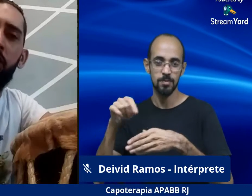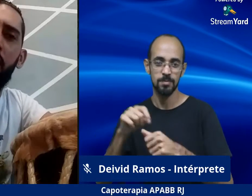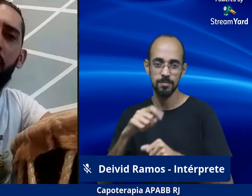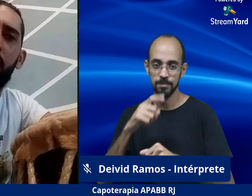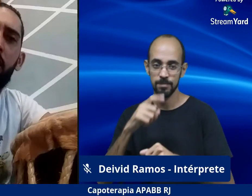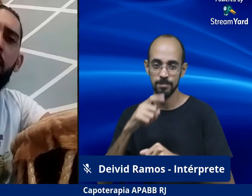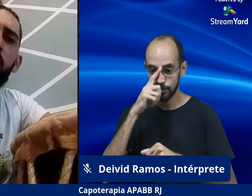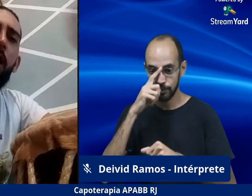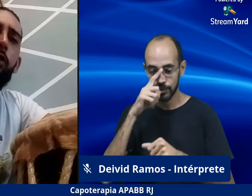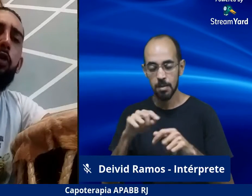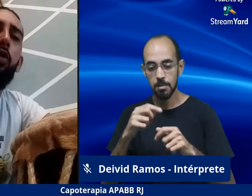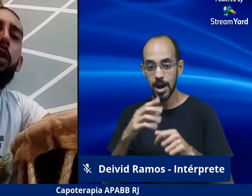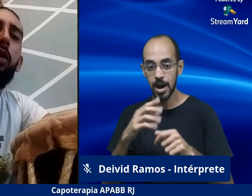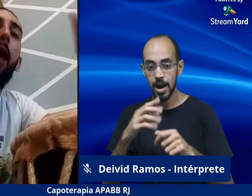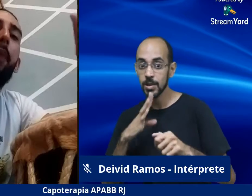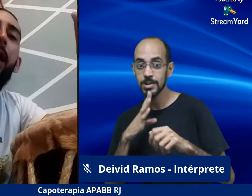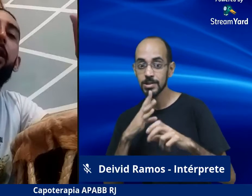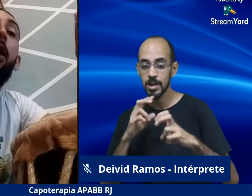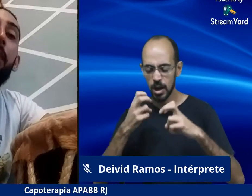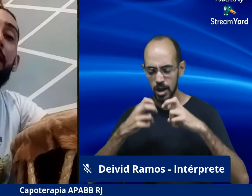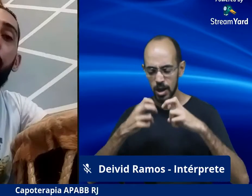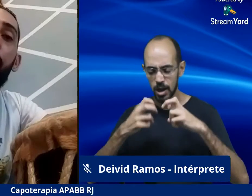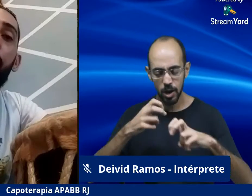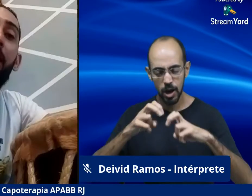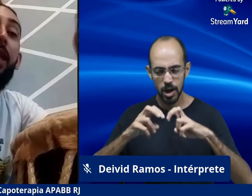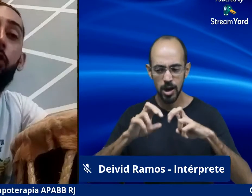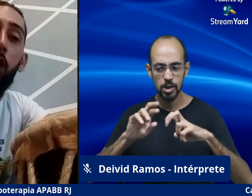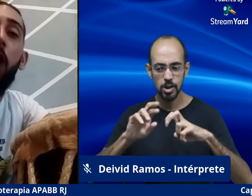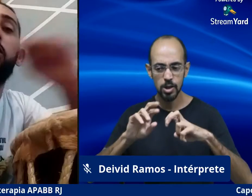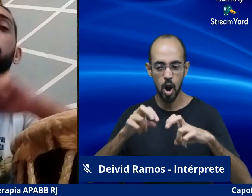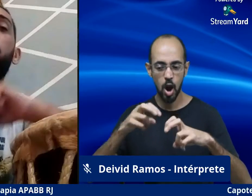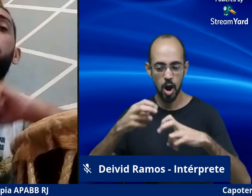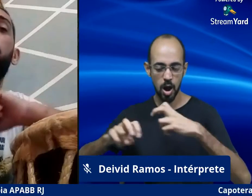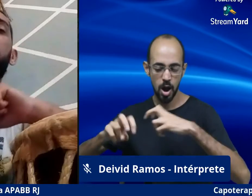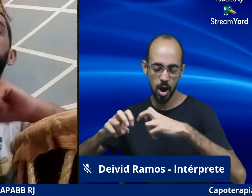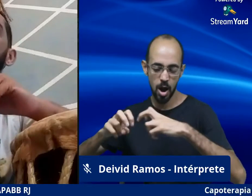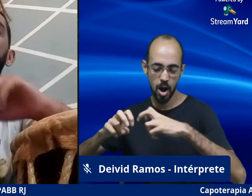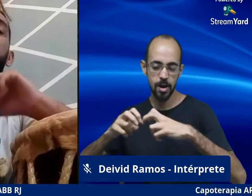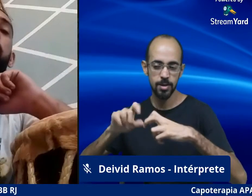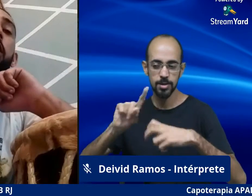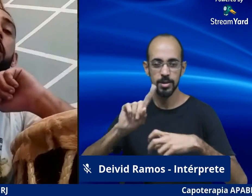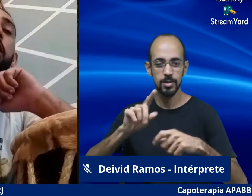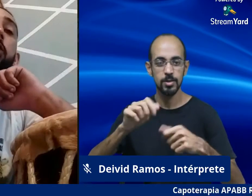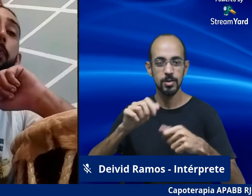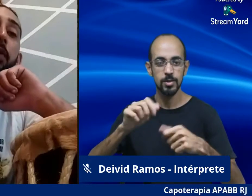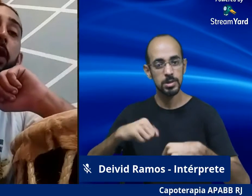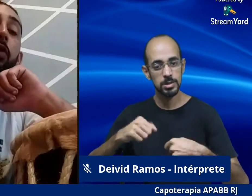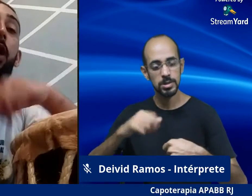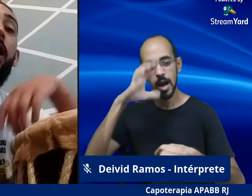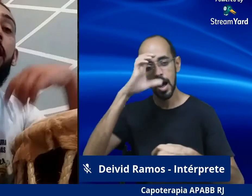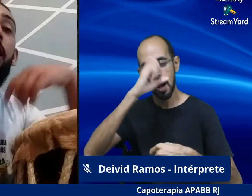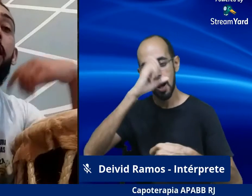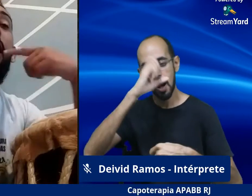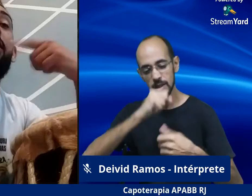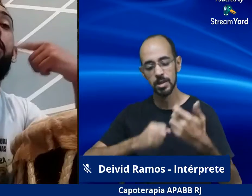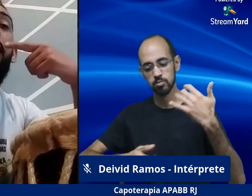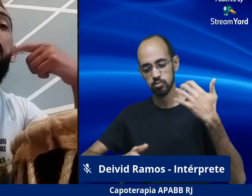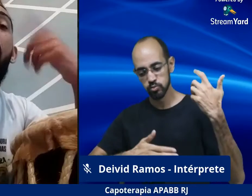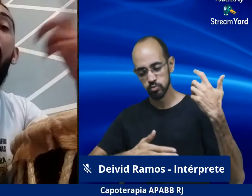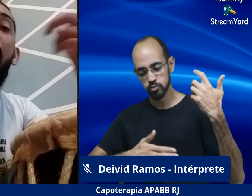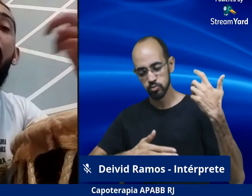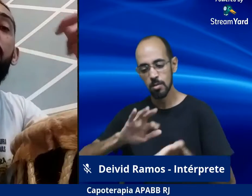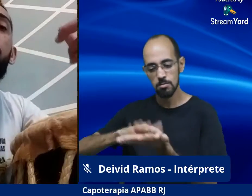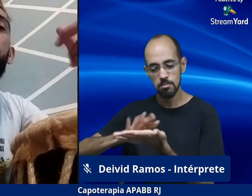da luta, não é só soltar a perna, mas é aprender a tocar os instrumentos, como a gente viu no Ritmo Perfeito, e é